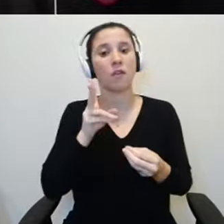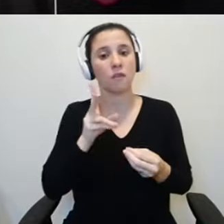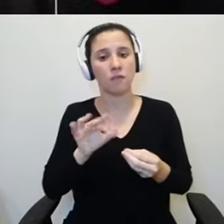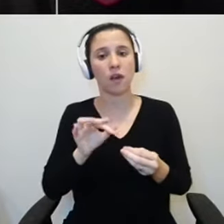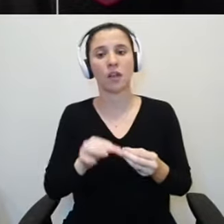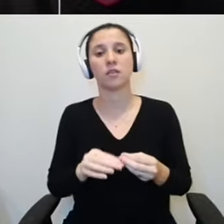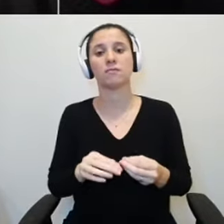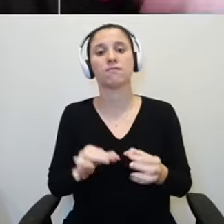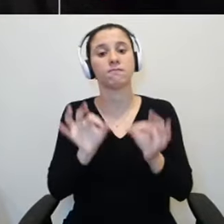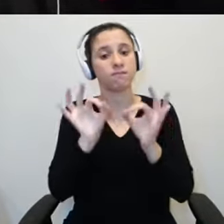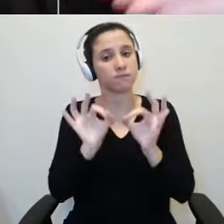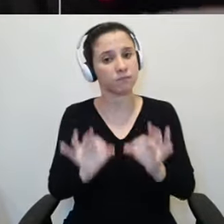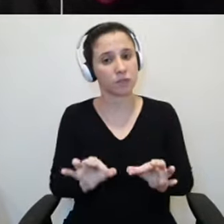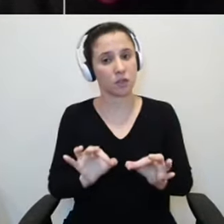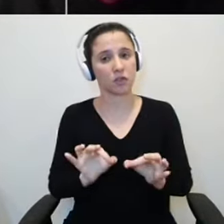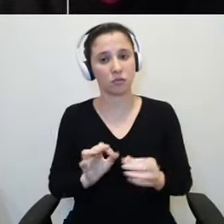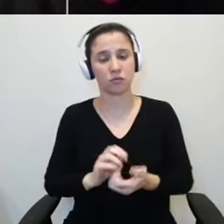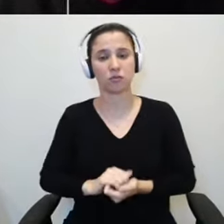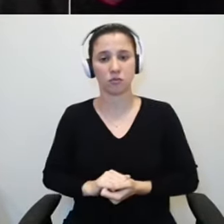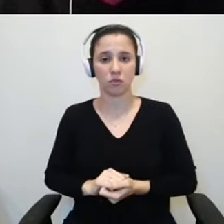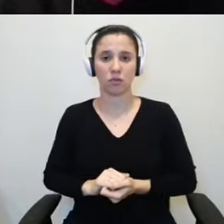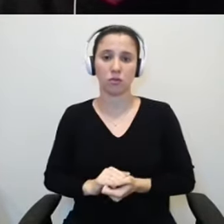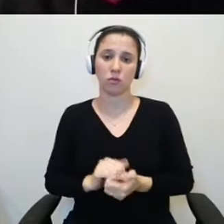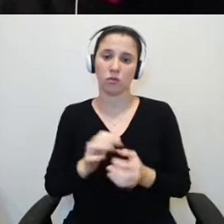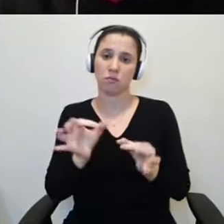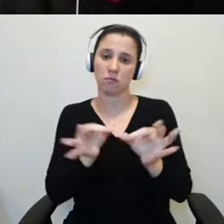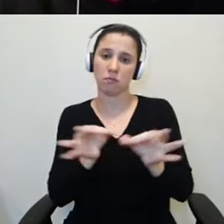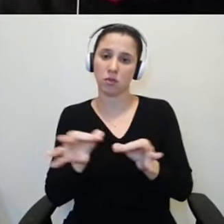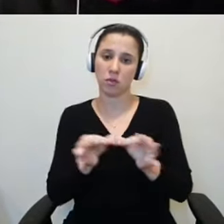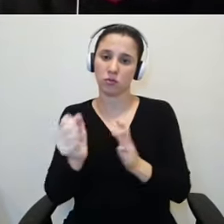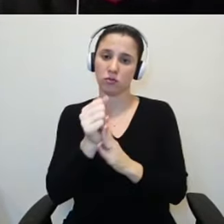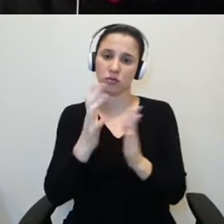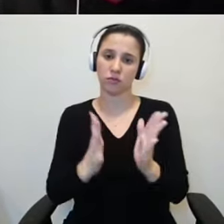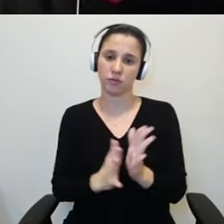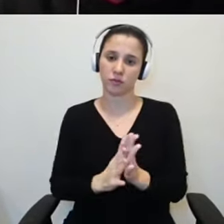bem colocado para vocês nos planos de atividade.